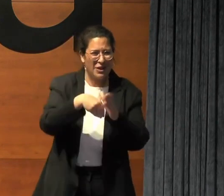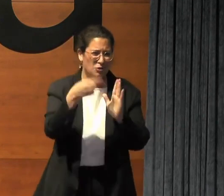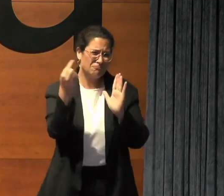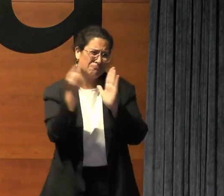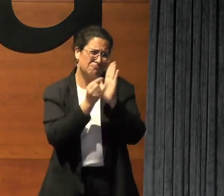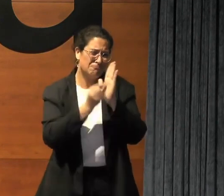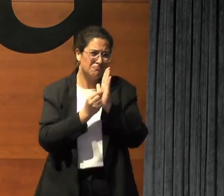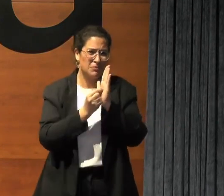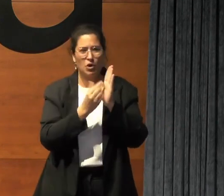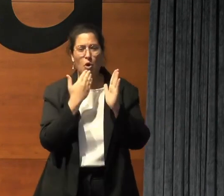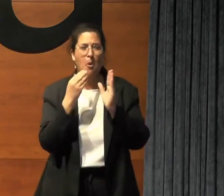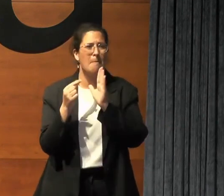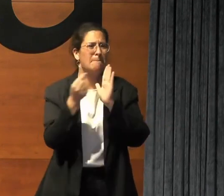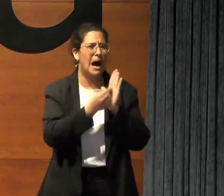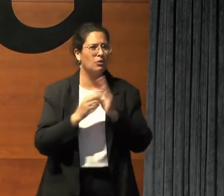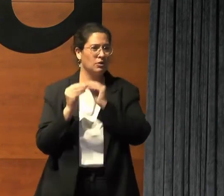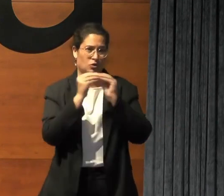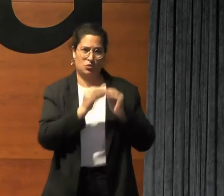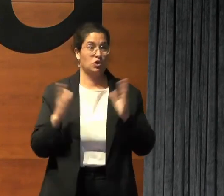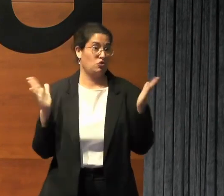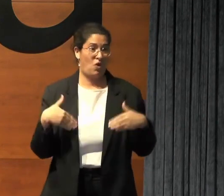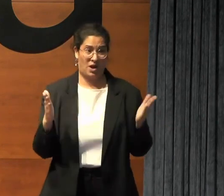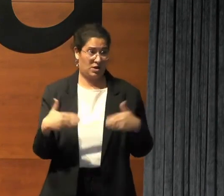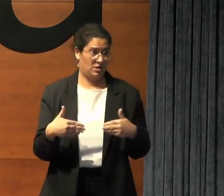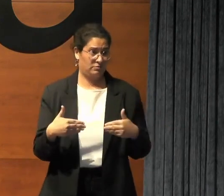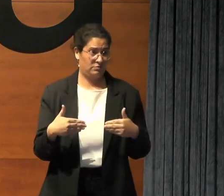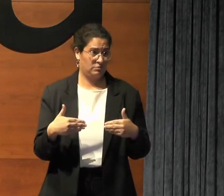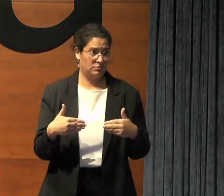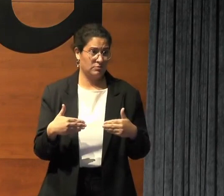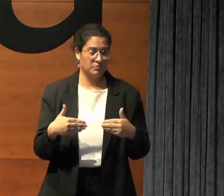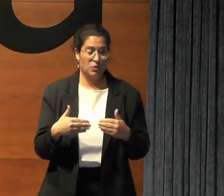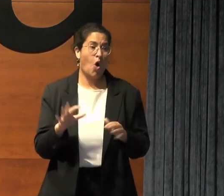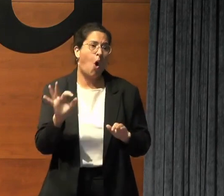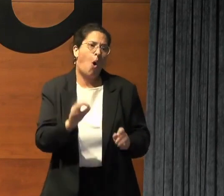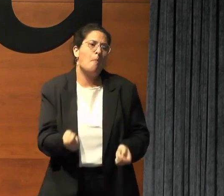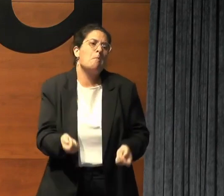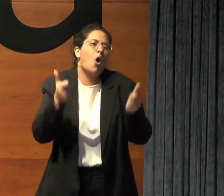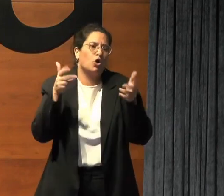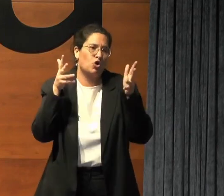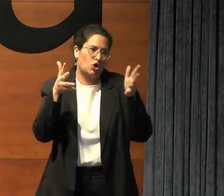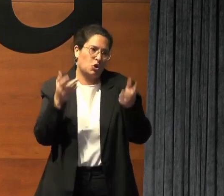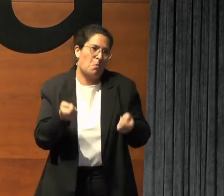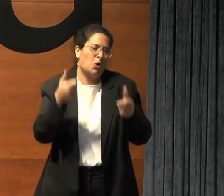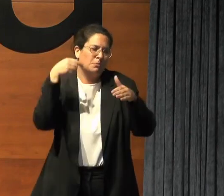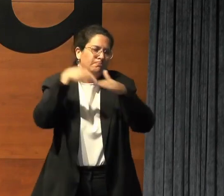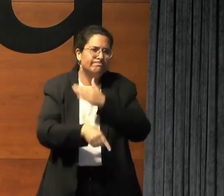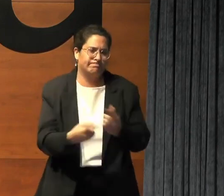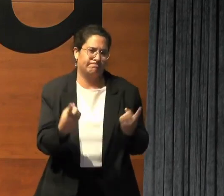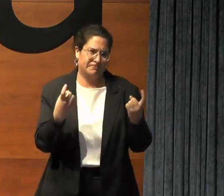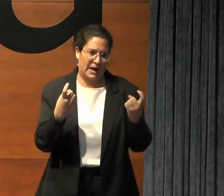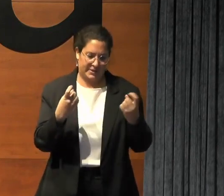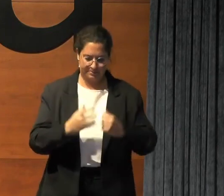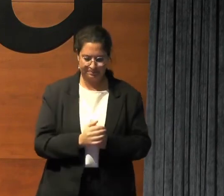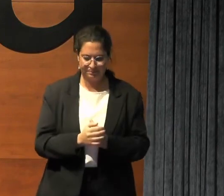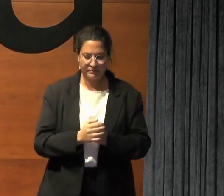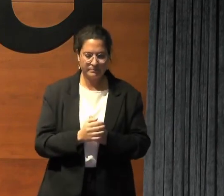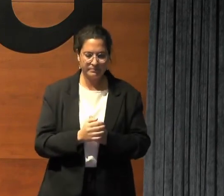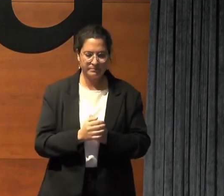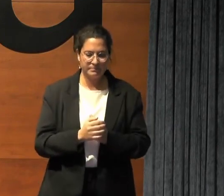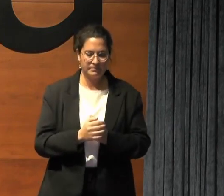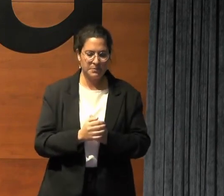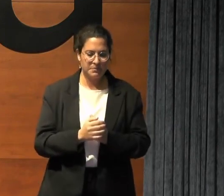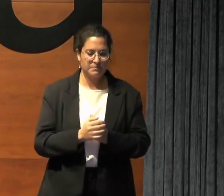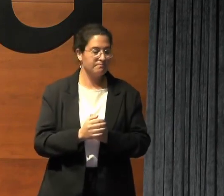que ver con aspectos lingüísticos, pautas comunes o pautas estándares para poder aplicar en este